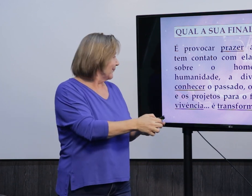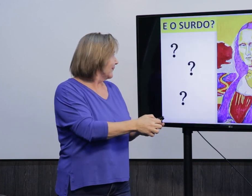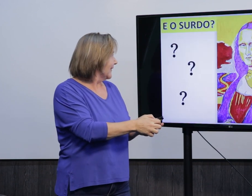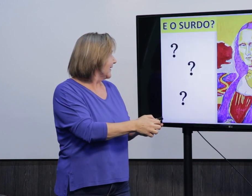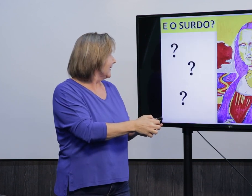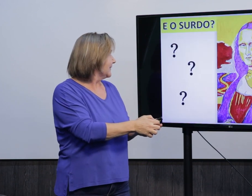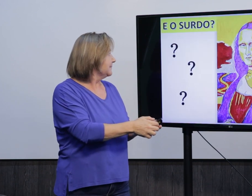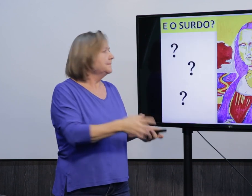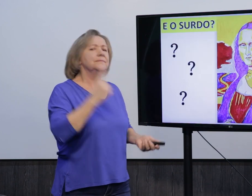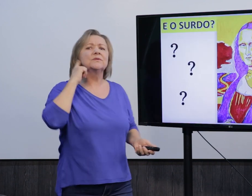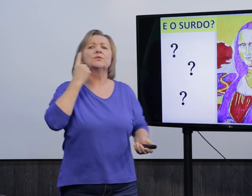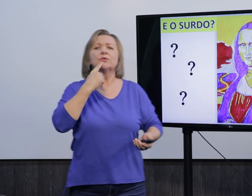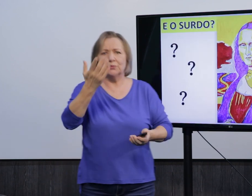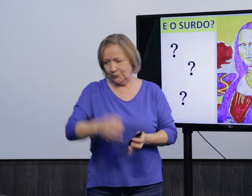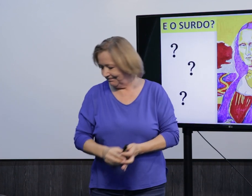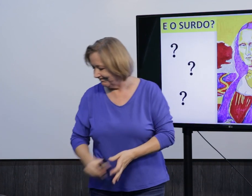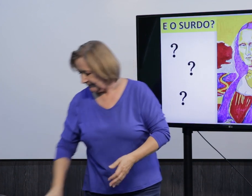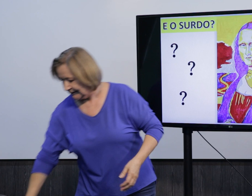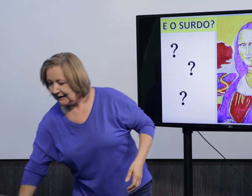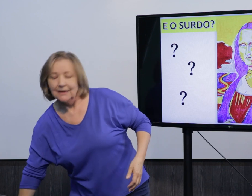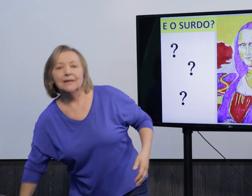transforma a vida mas e o surdo